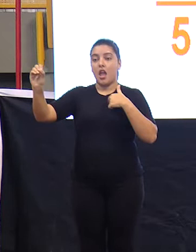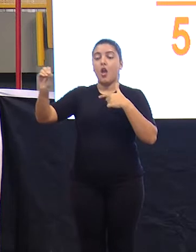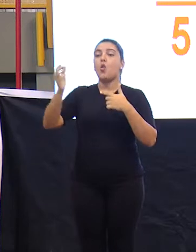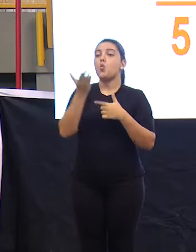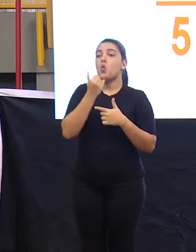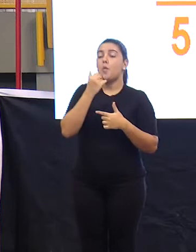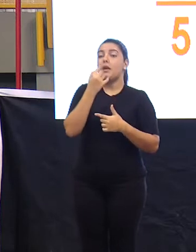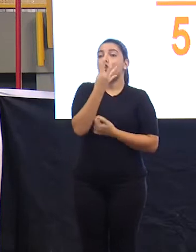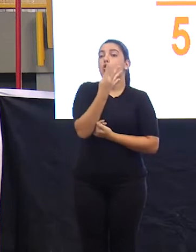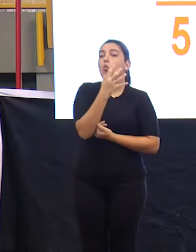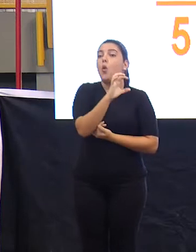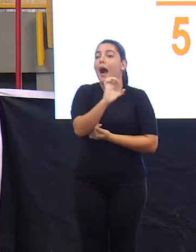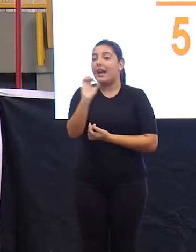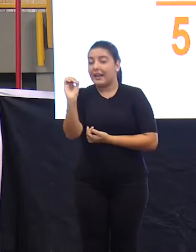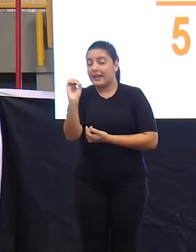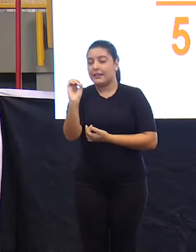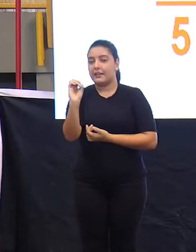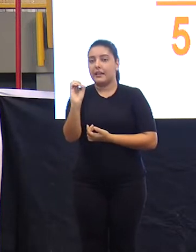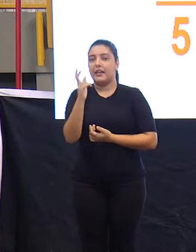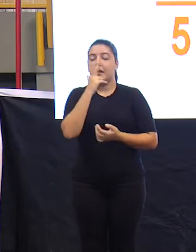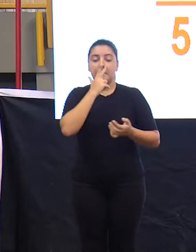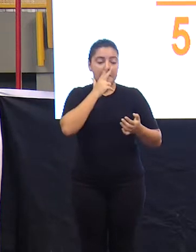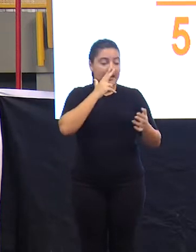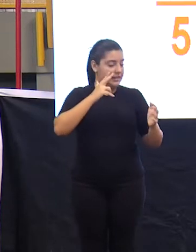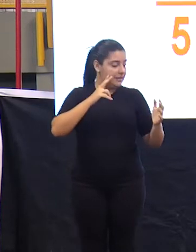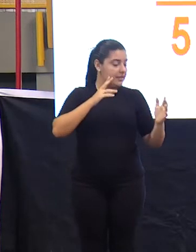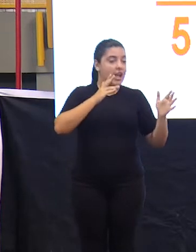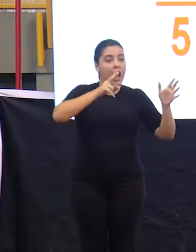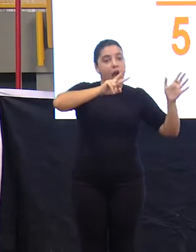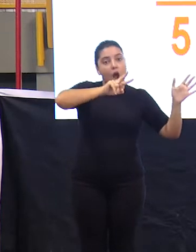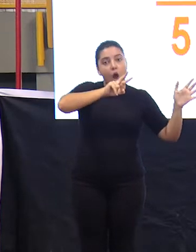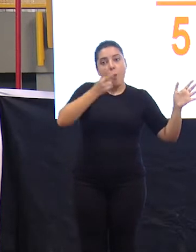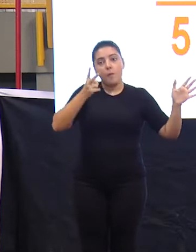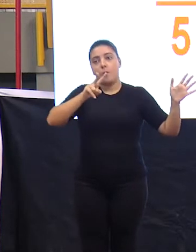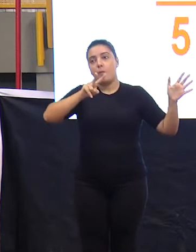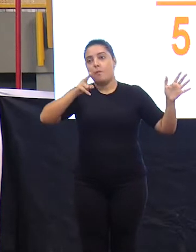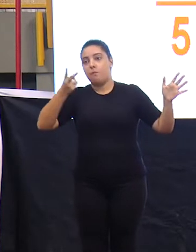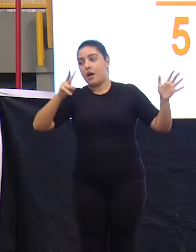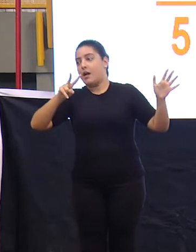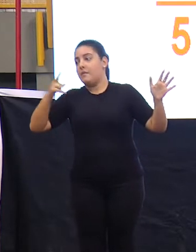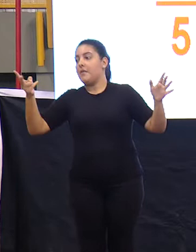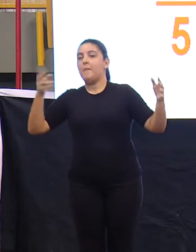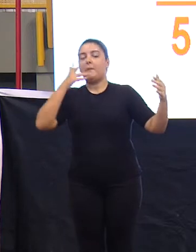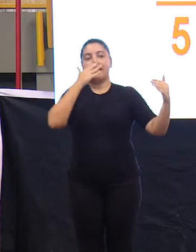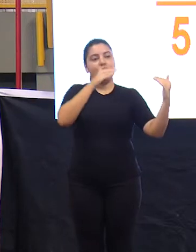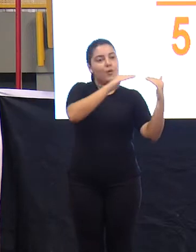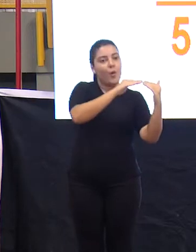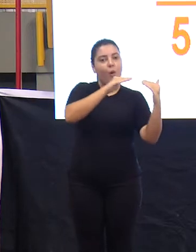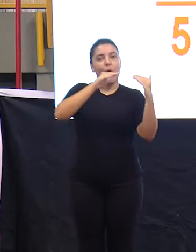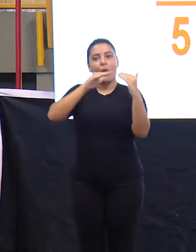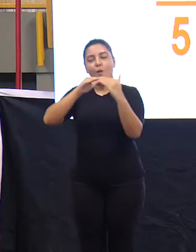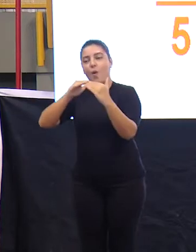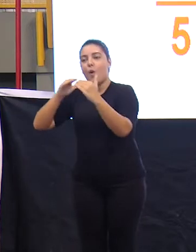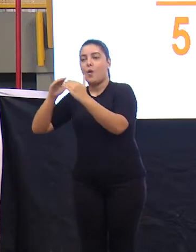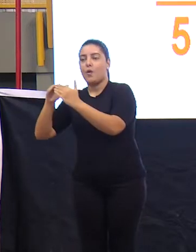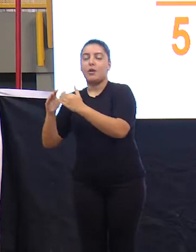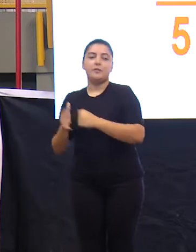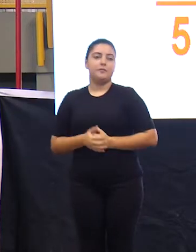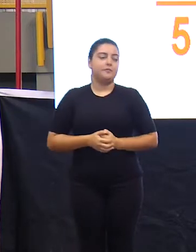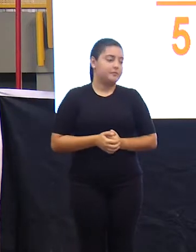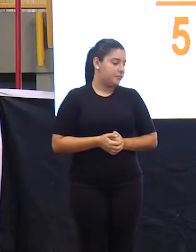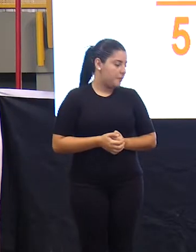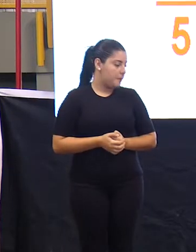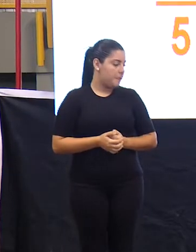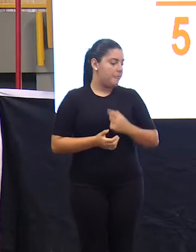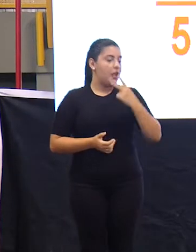pedaços de 100. São frações equivalentes. 2/5 é o